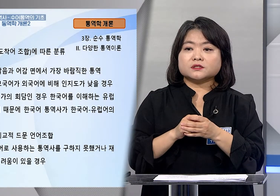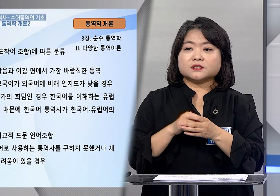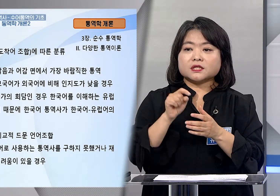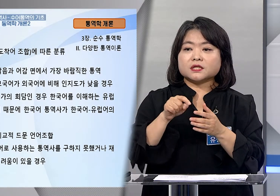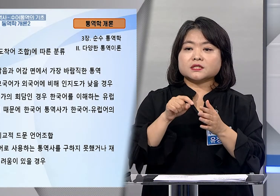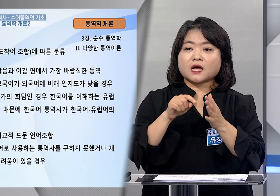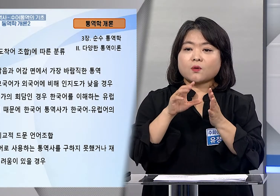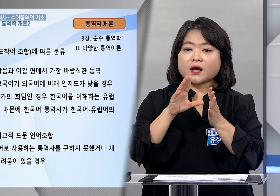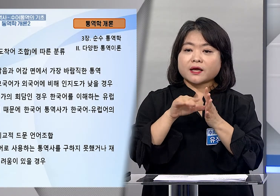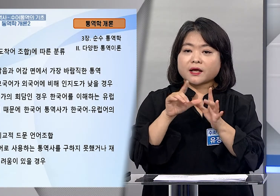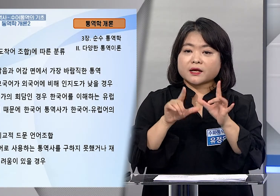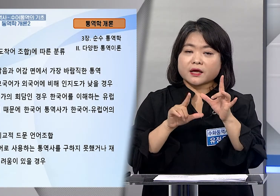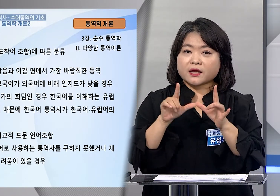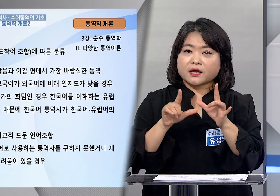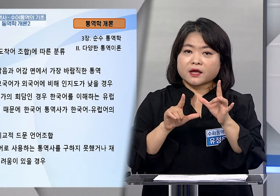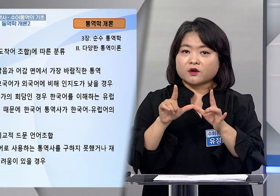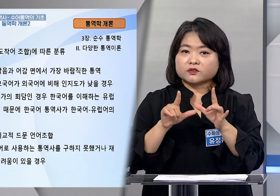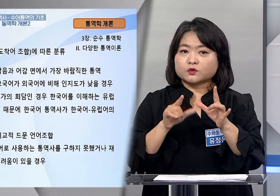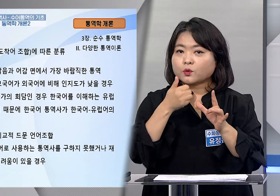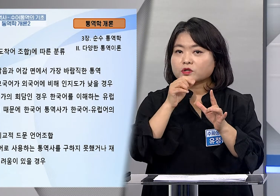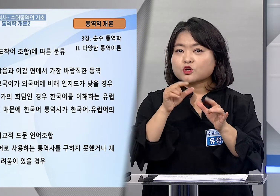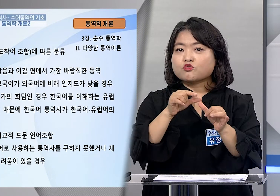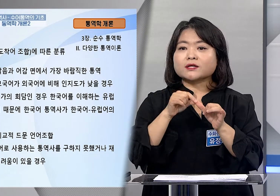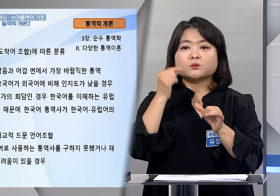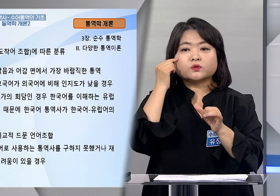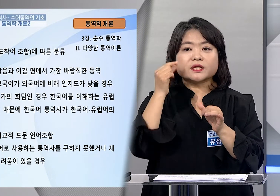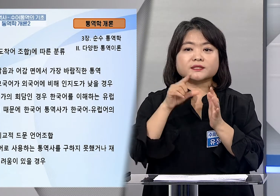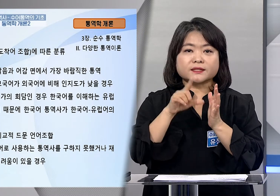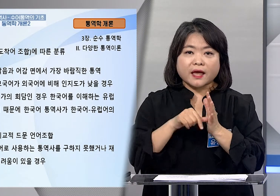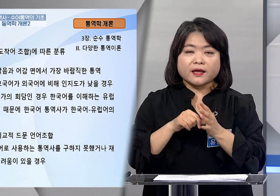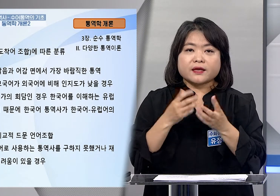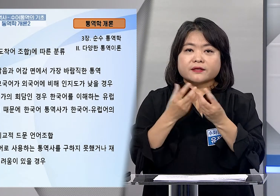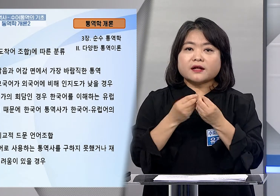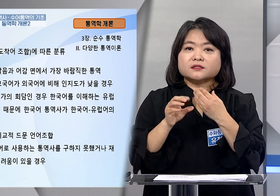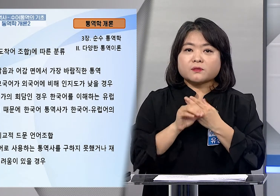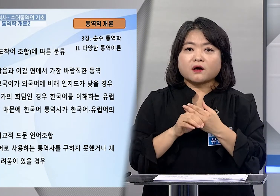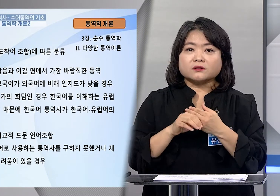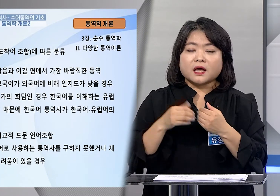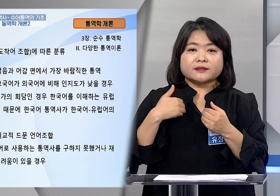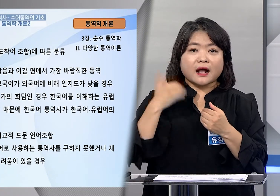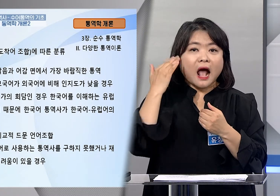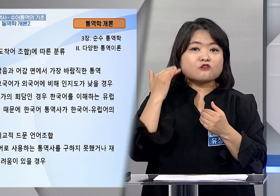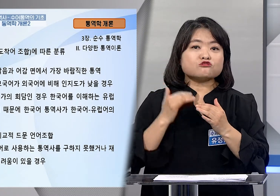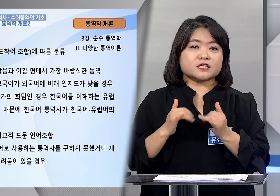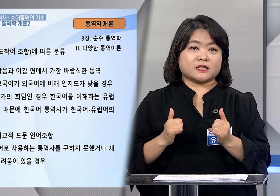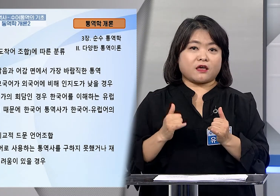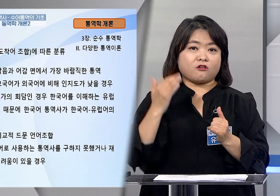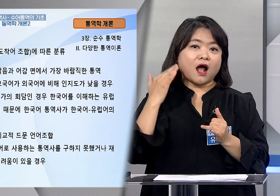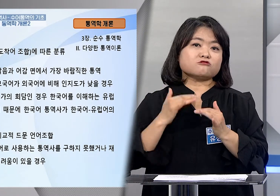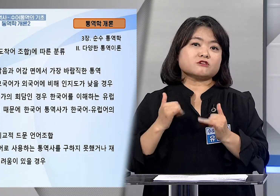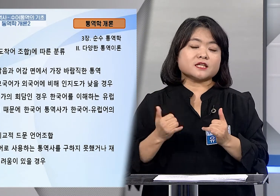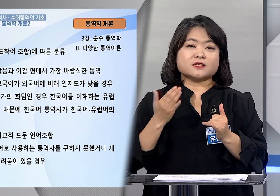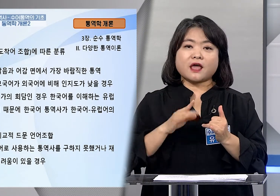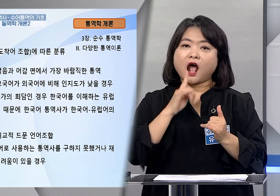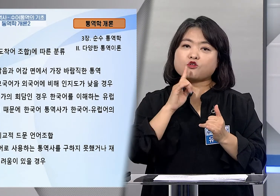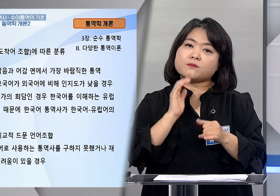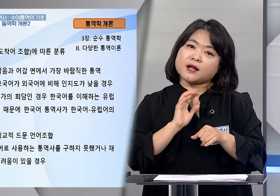이 상황에 어떤 통역사를 구하지 못했을 때 예를 들면 내가 한국인이에요. 한국인인데 한국말